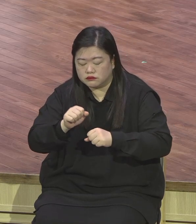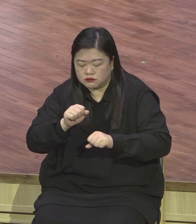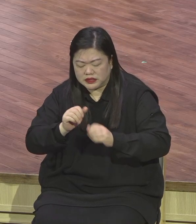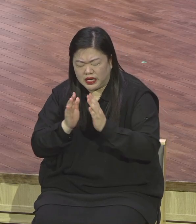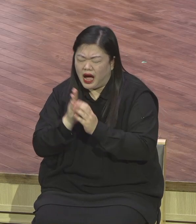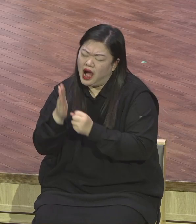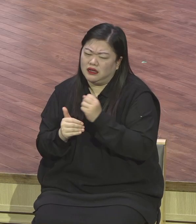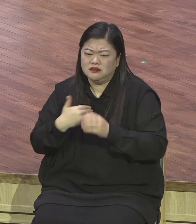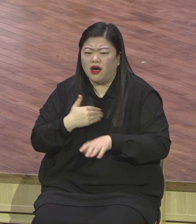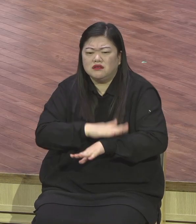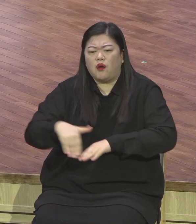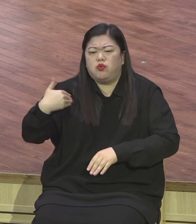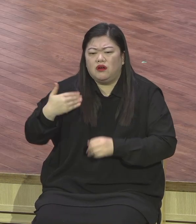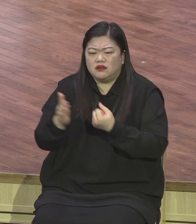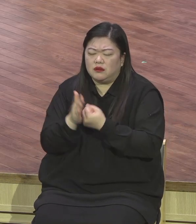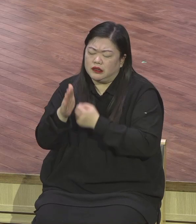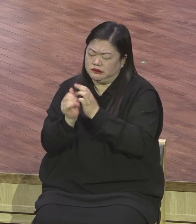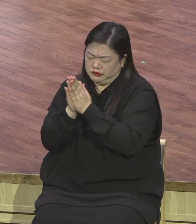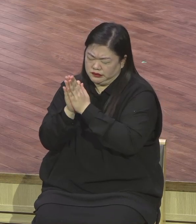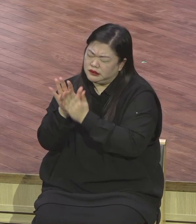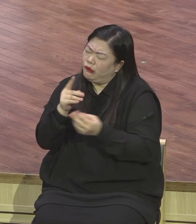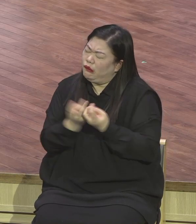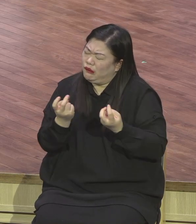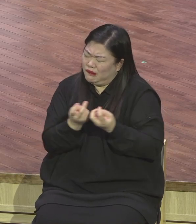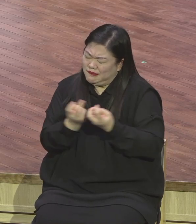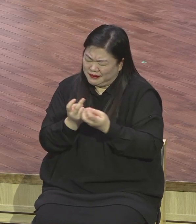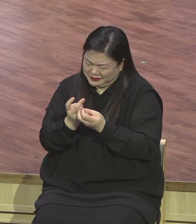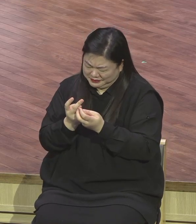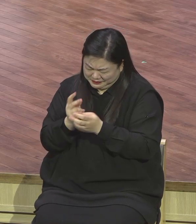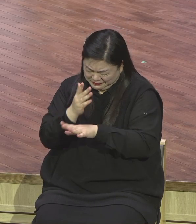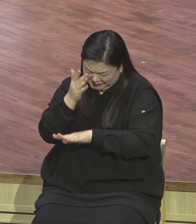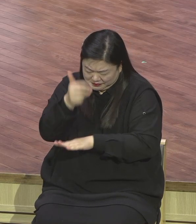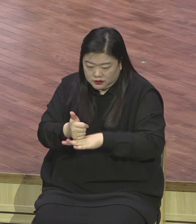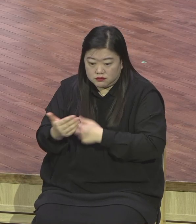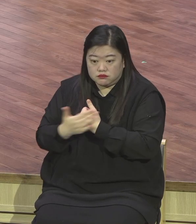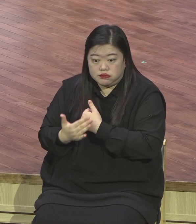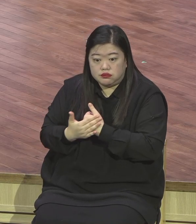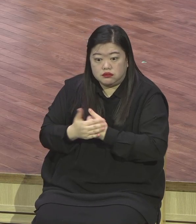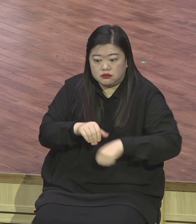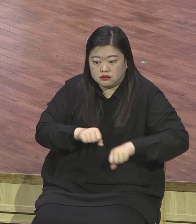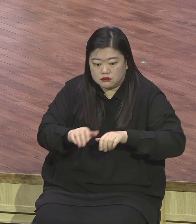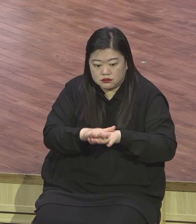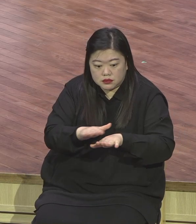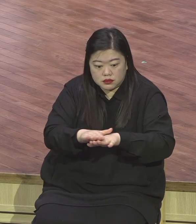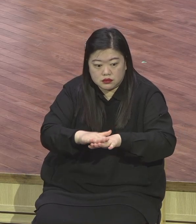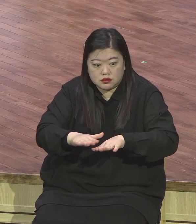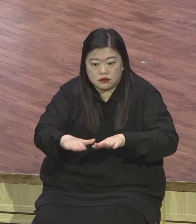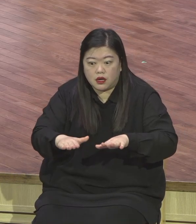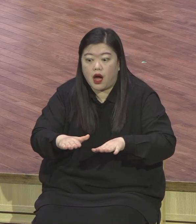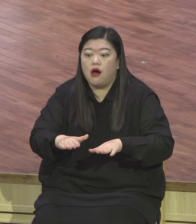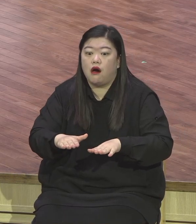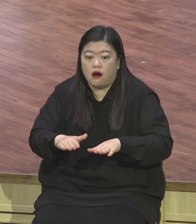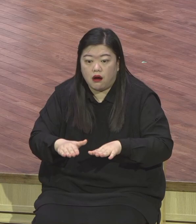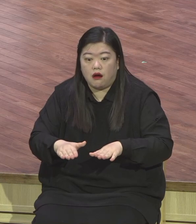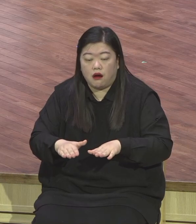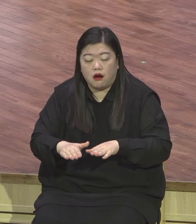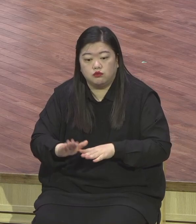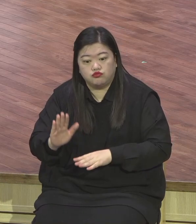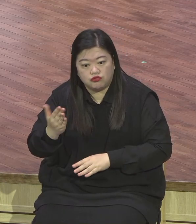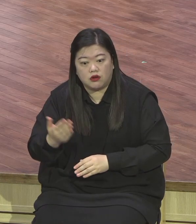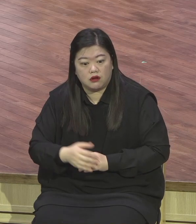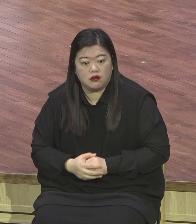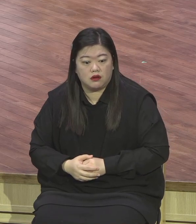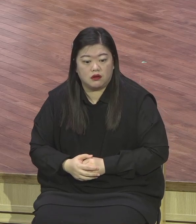많지 않습니다 하나님께서 서시는 기준은 내 능력이 아니에요 무익하고